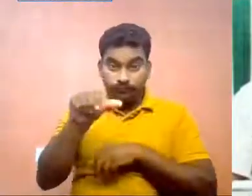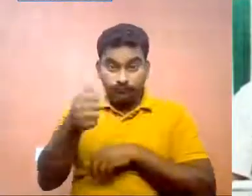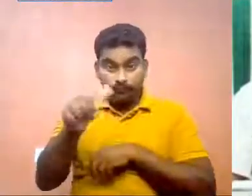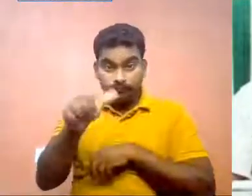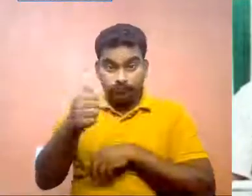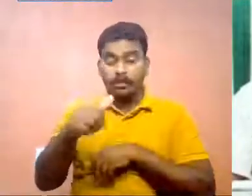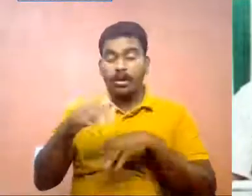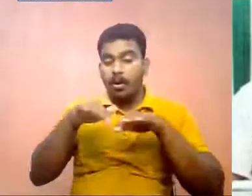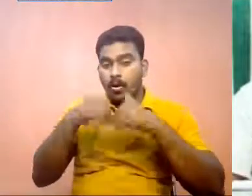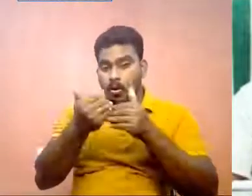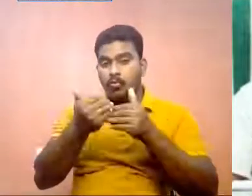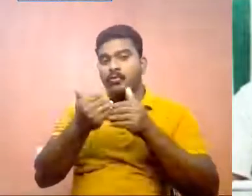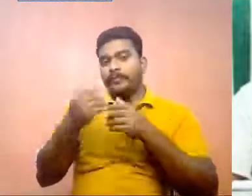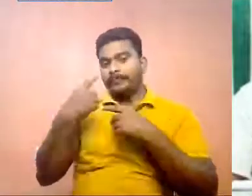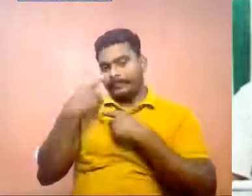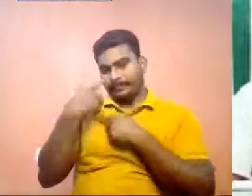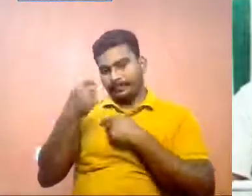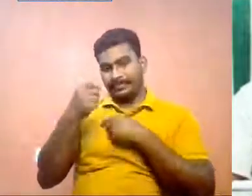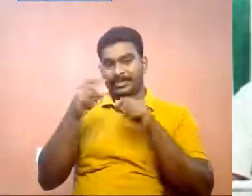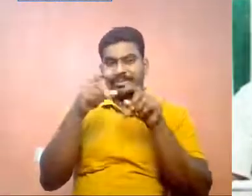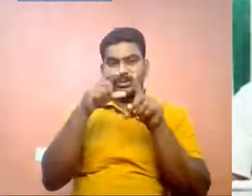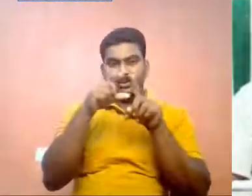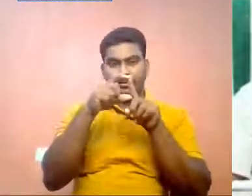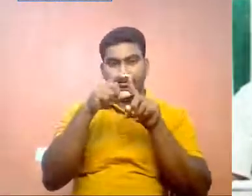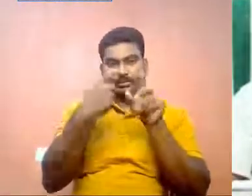അനുമതി വാങ്ങേണ്ട പ്രശ്നമാണത്.